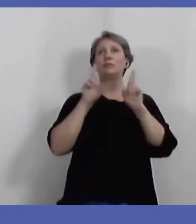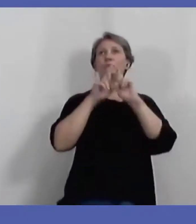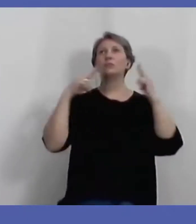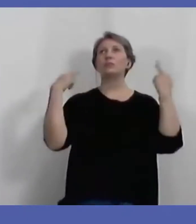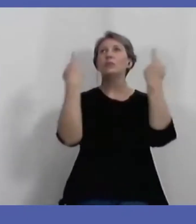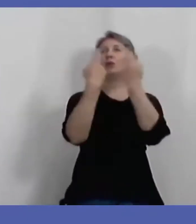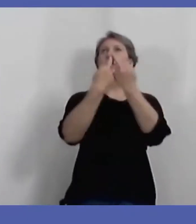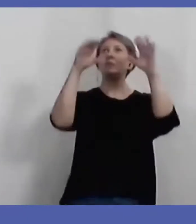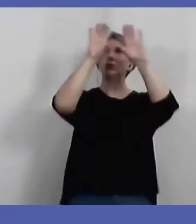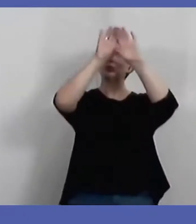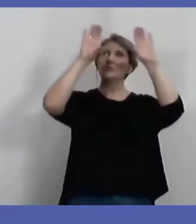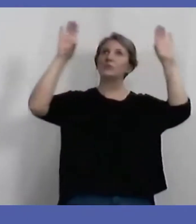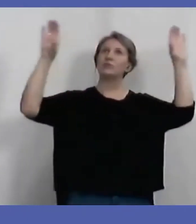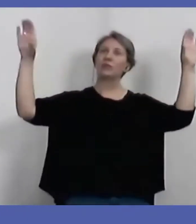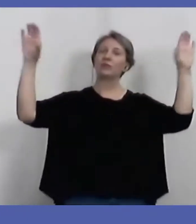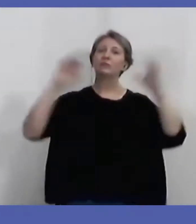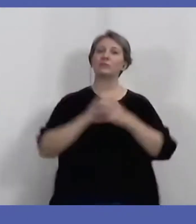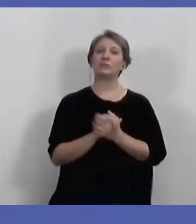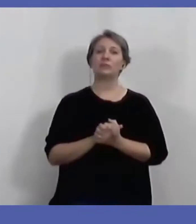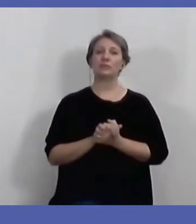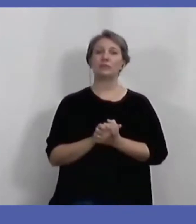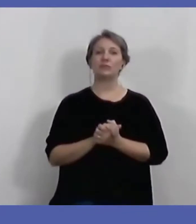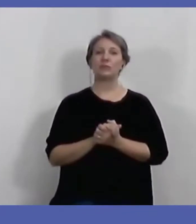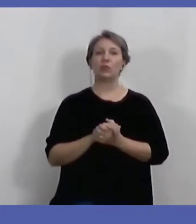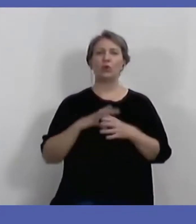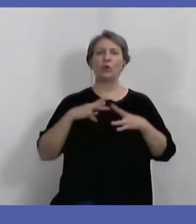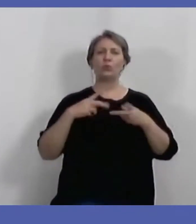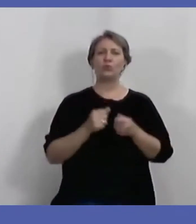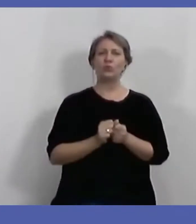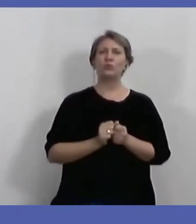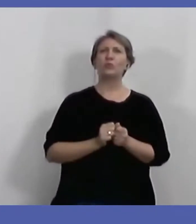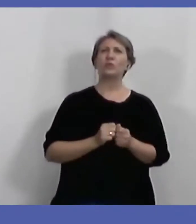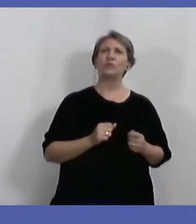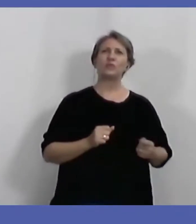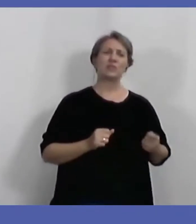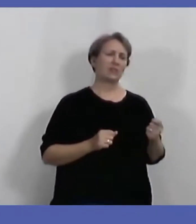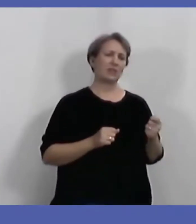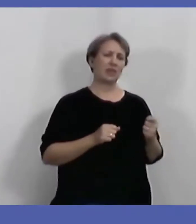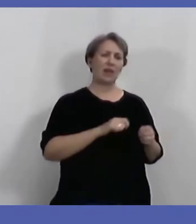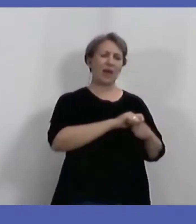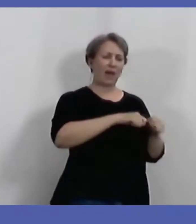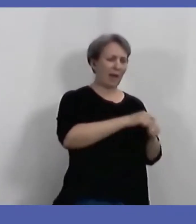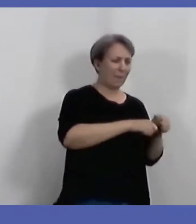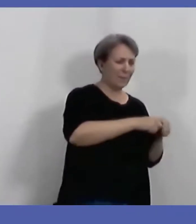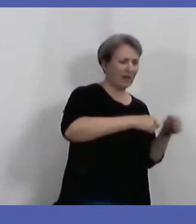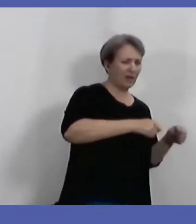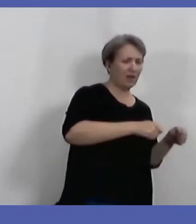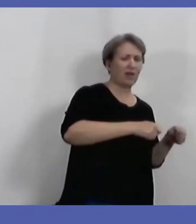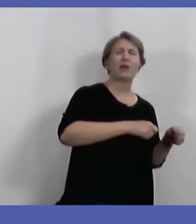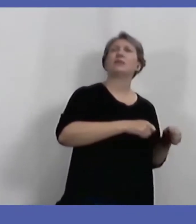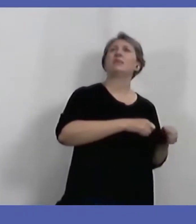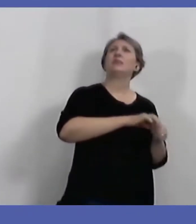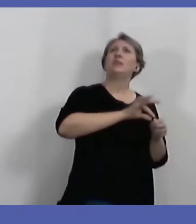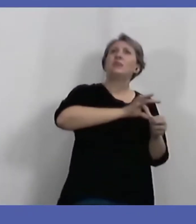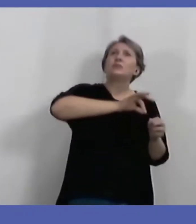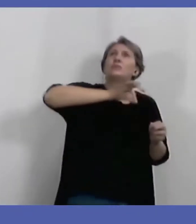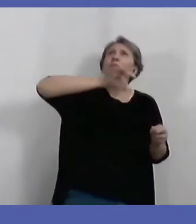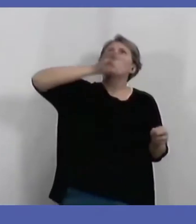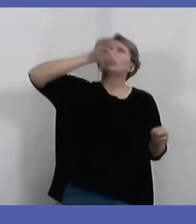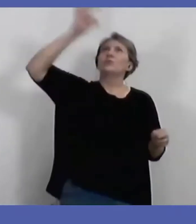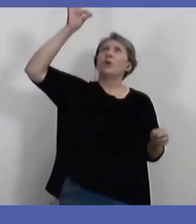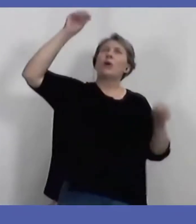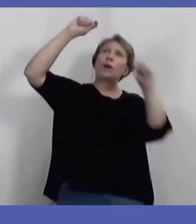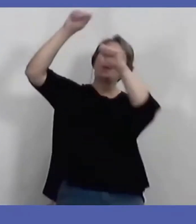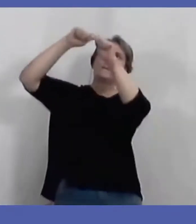sido atado nos céus. Essa palavra atados ou amarrados é melhor do que ligar, tá?